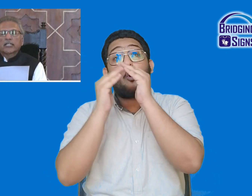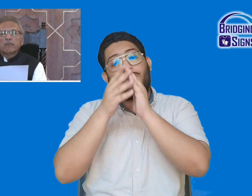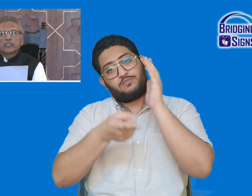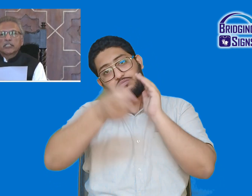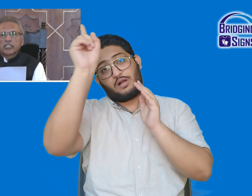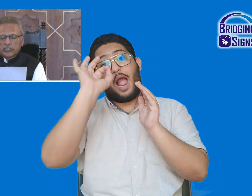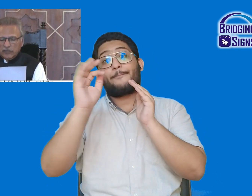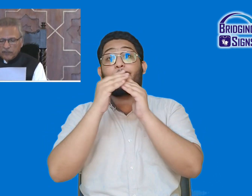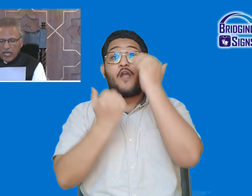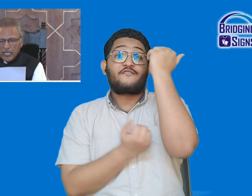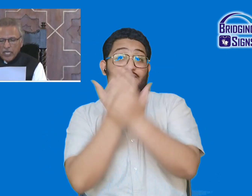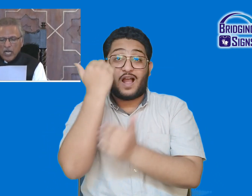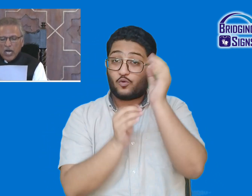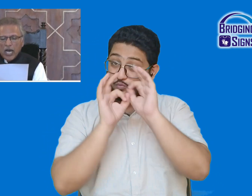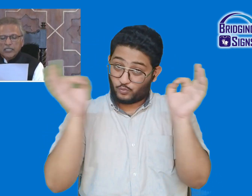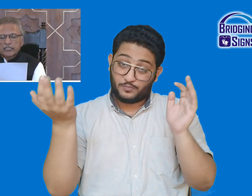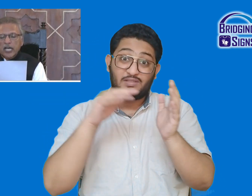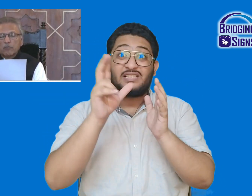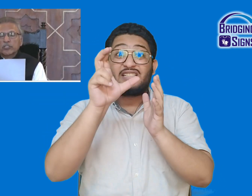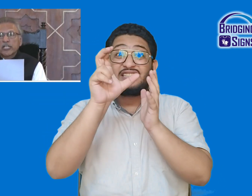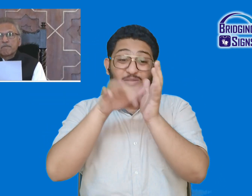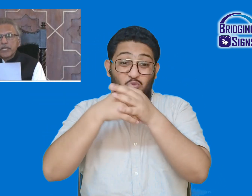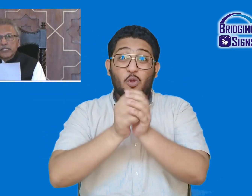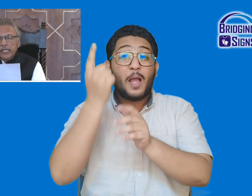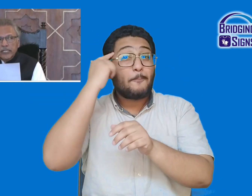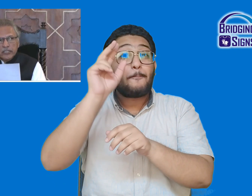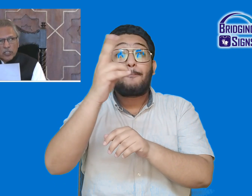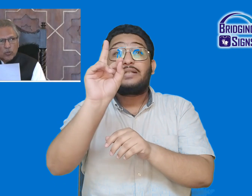سے کر کے مسجد تشریف لائیں، ہاتھ صابن سے